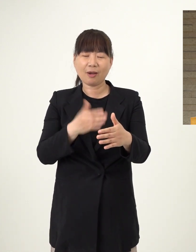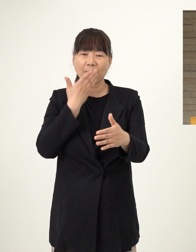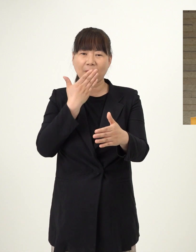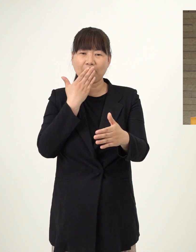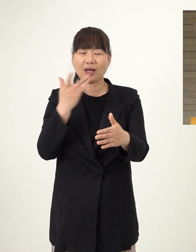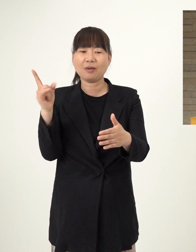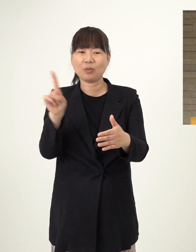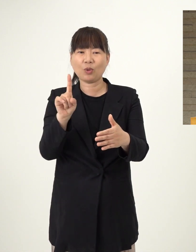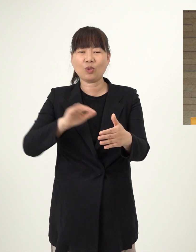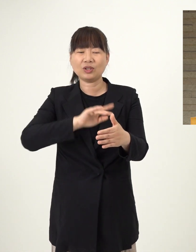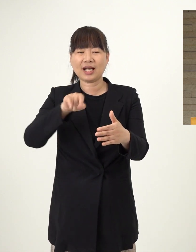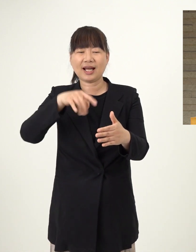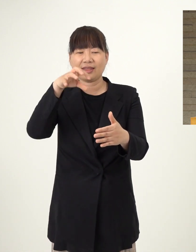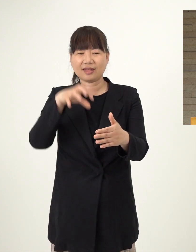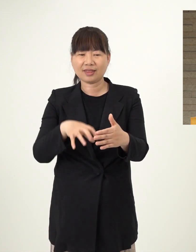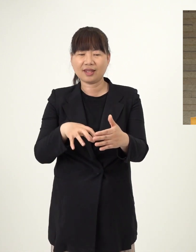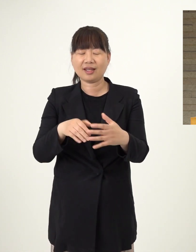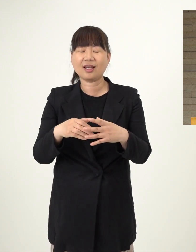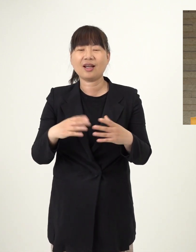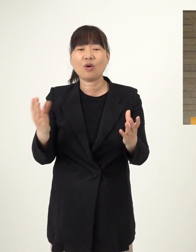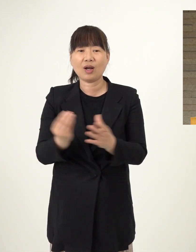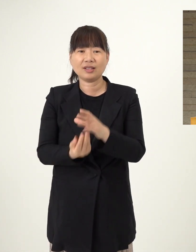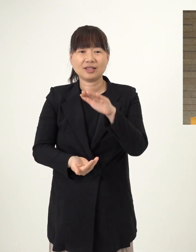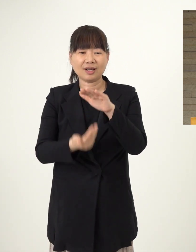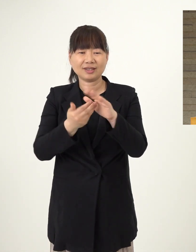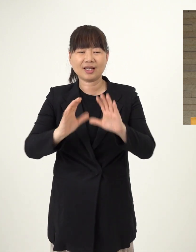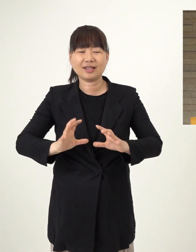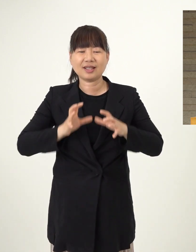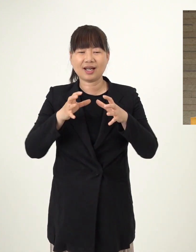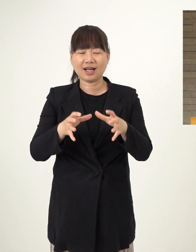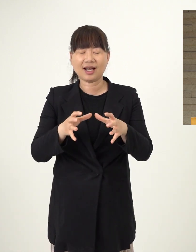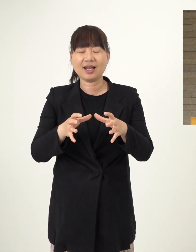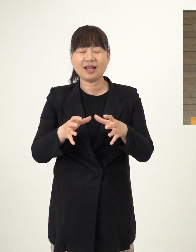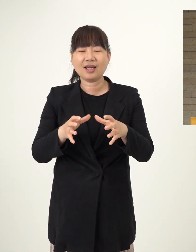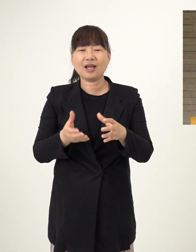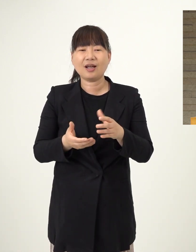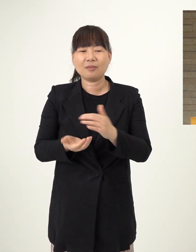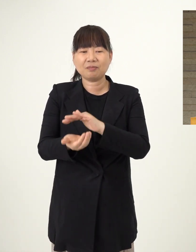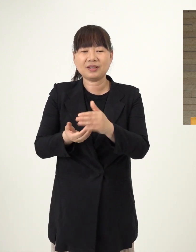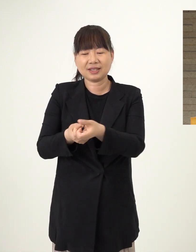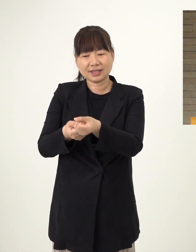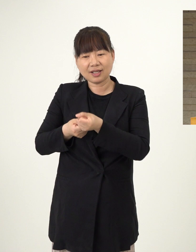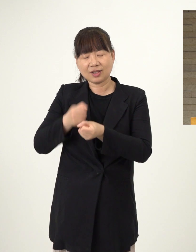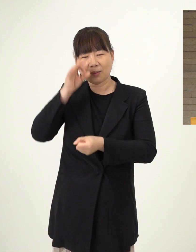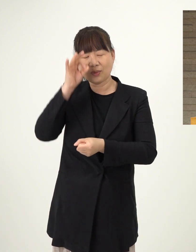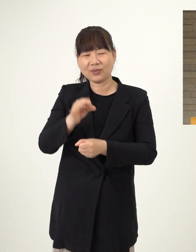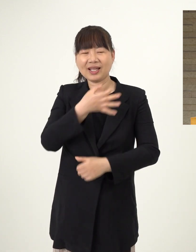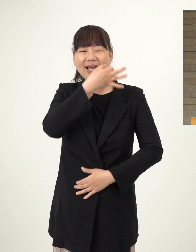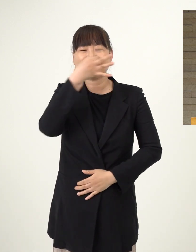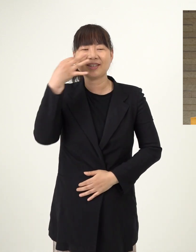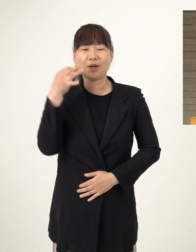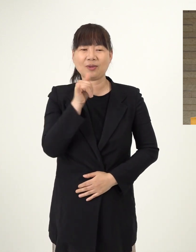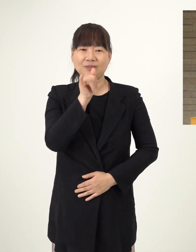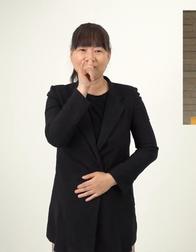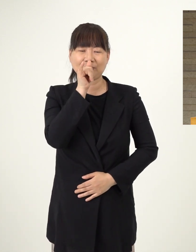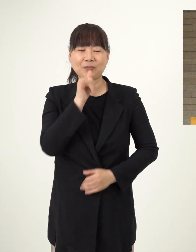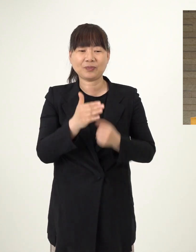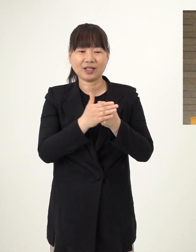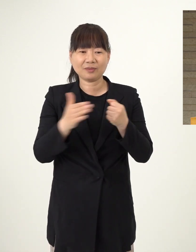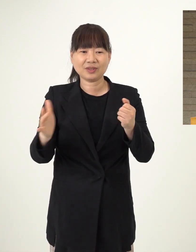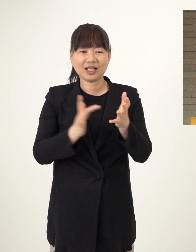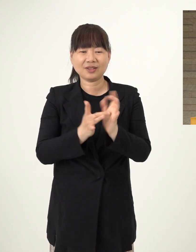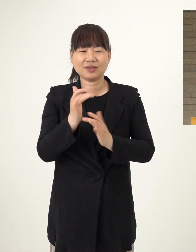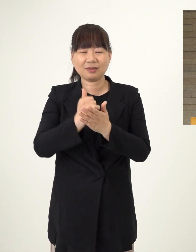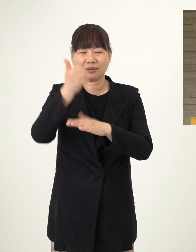가능하죠? 우리 속에 그 완성된 나라에 미리 땡겨보는 흥겨움이 있는 거예요. 그래서